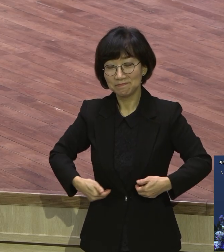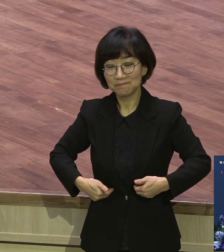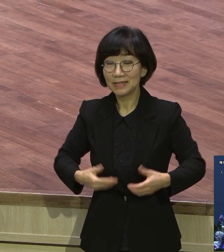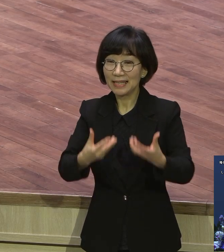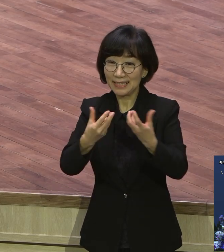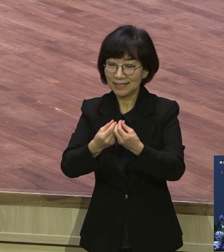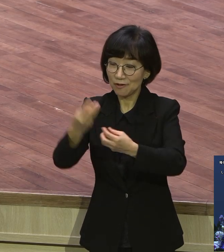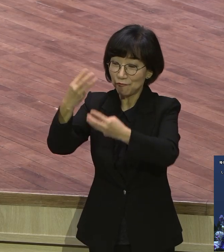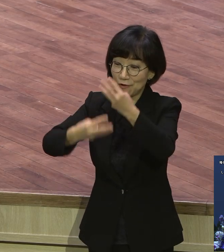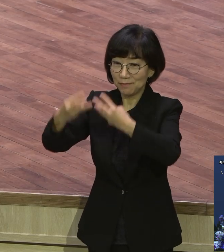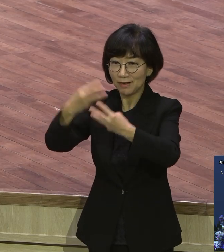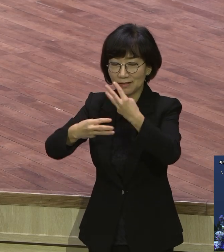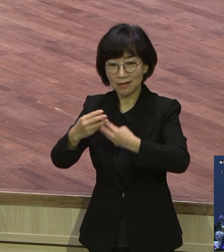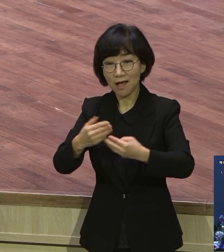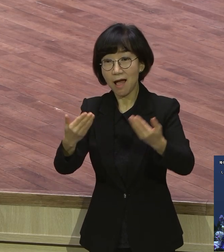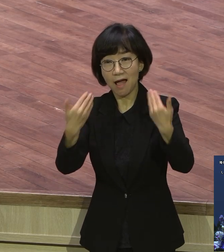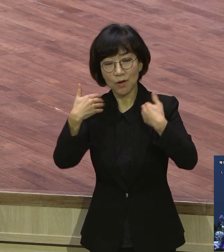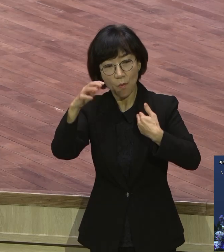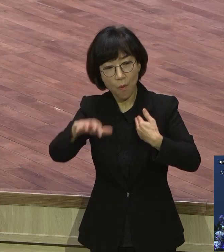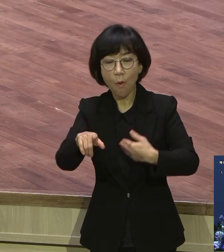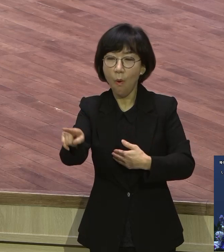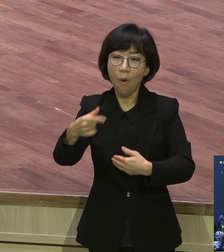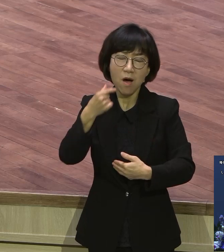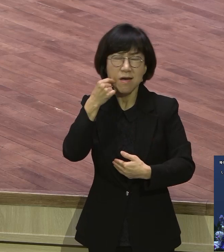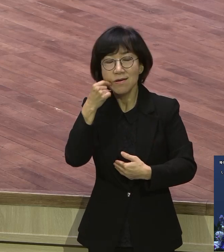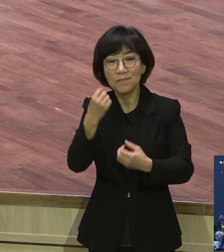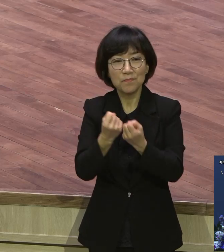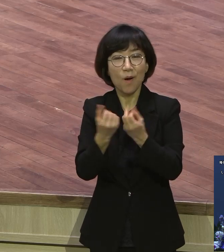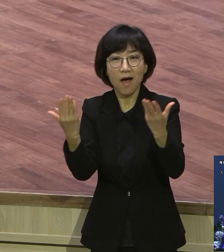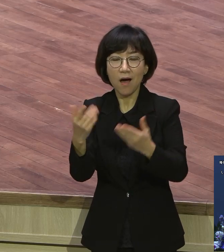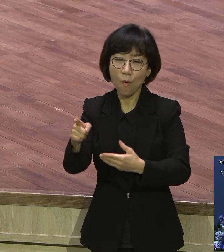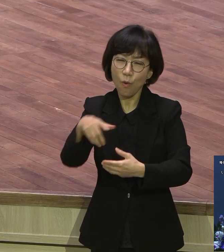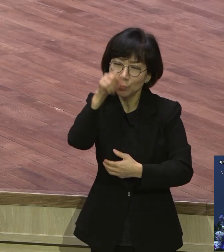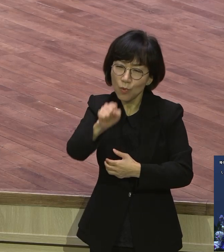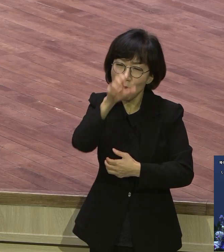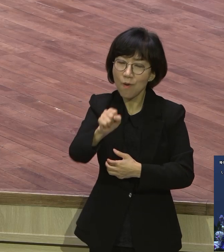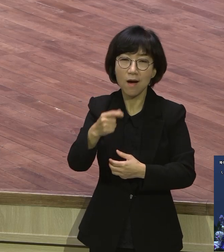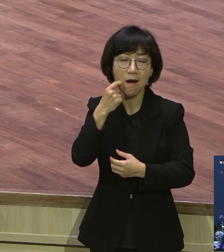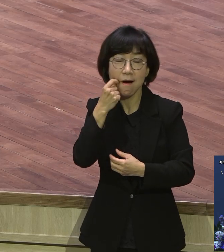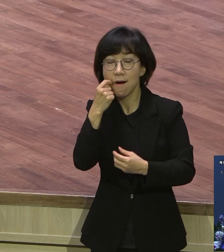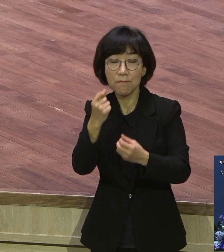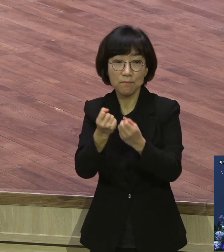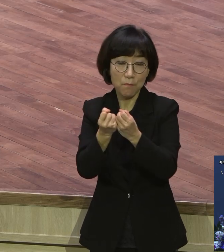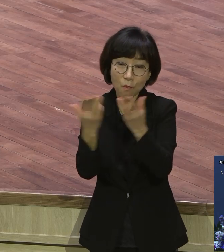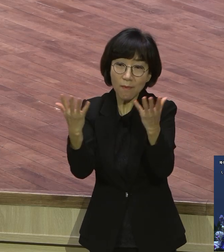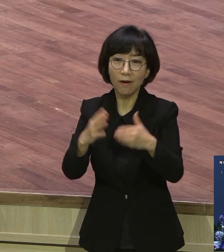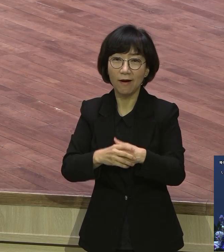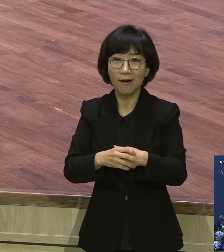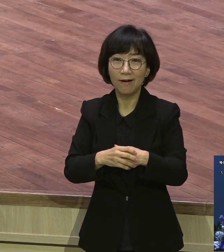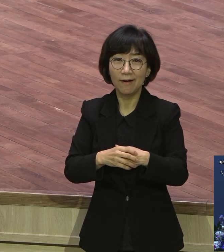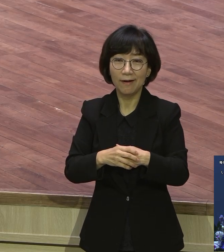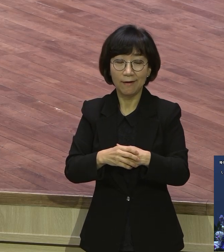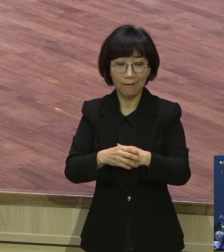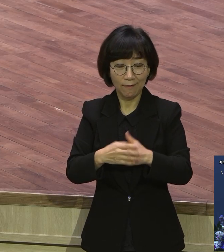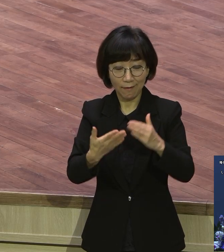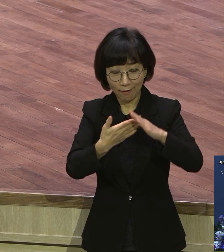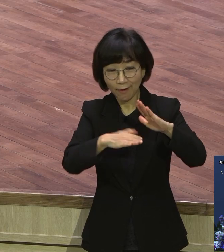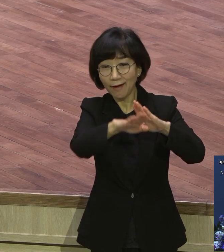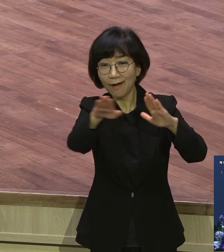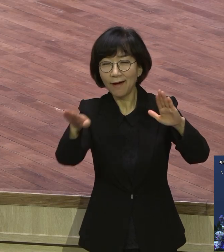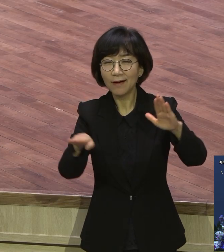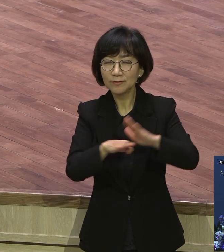저절로 회장돼요 인기 좋아가지고 가정 행복해요 보금적으로 다 바라보니까